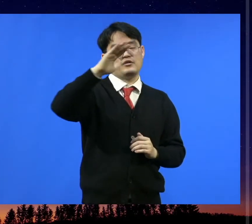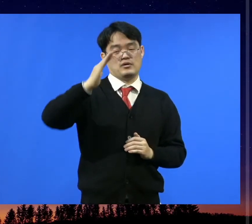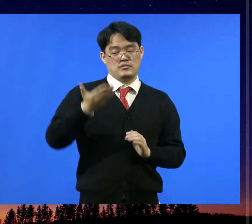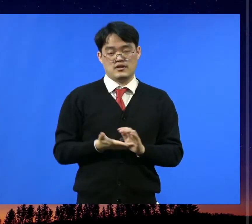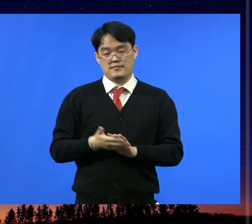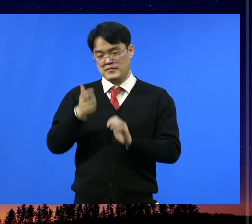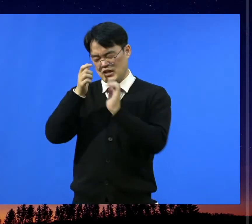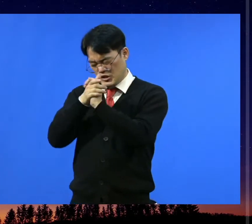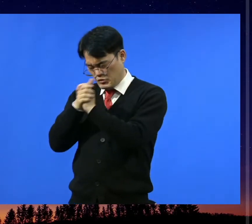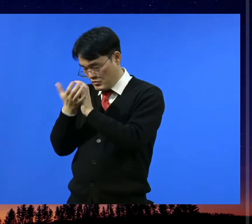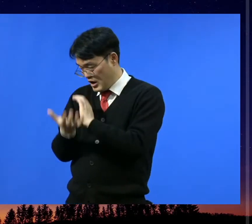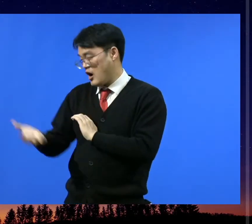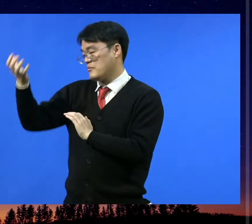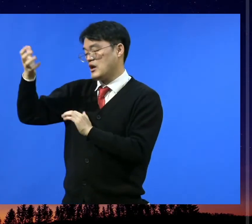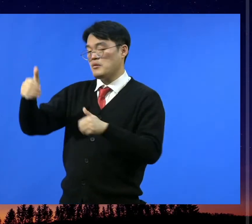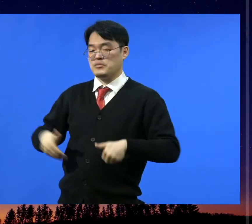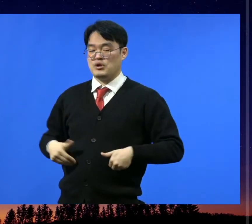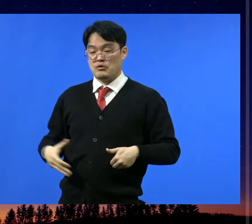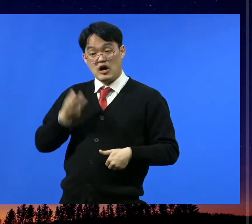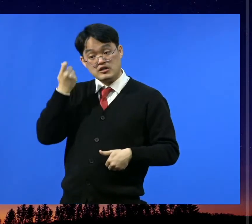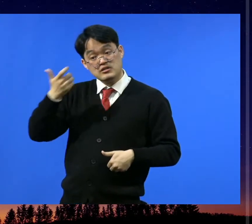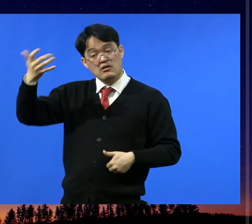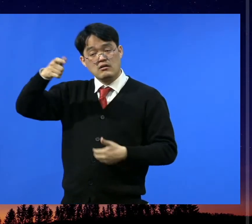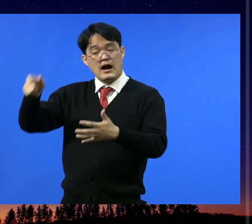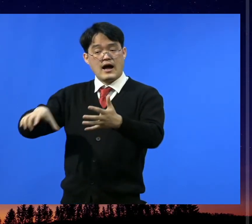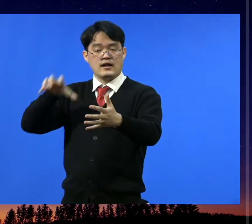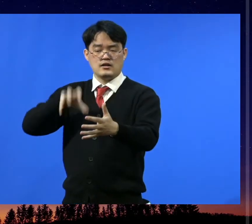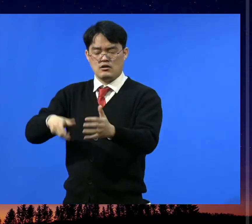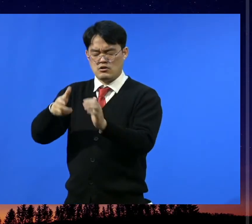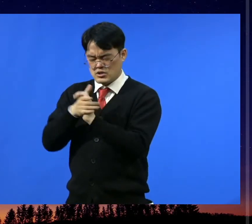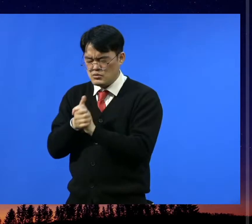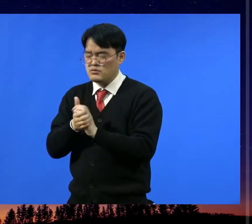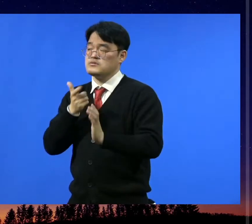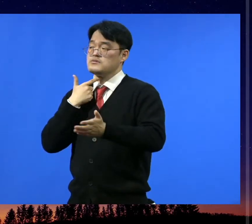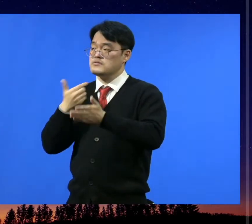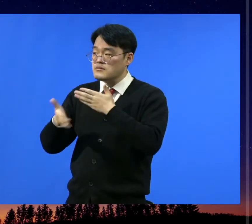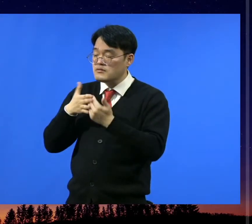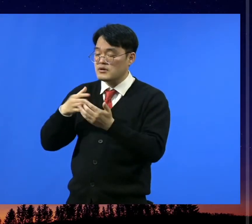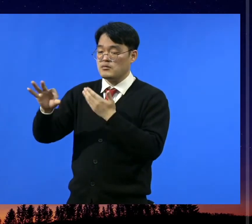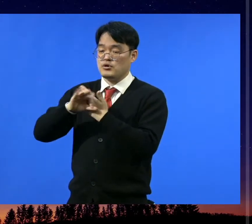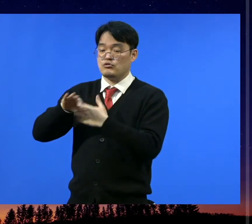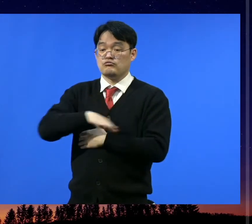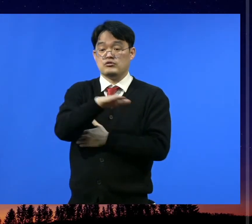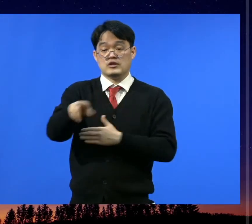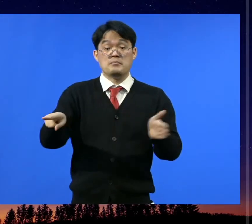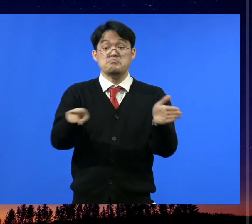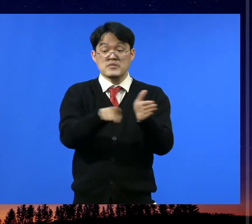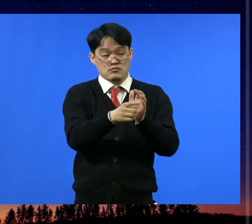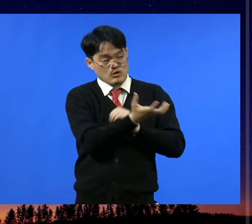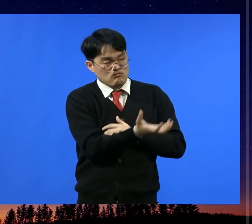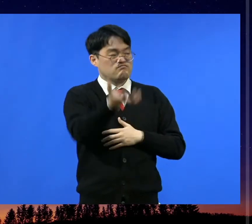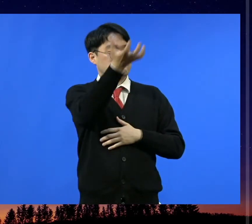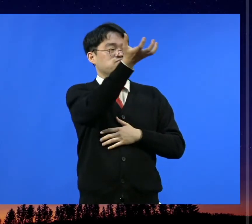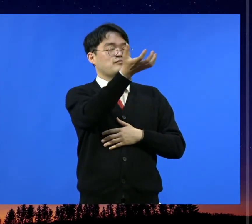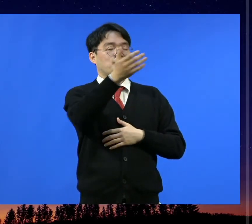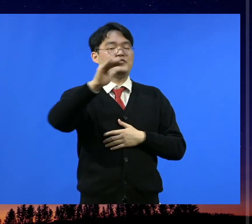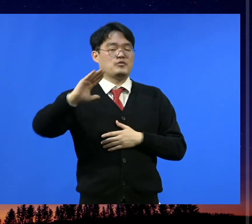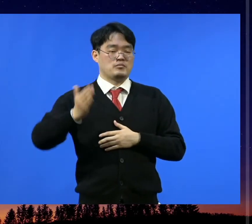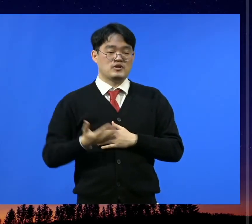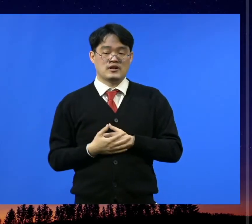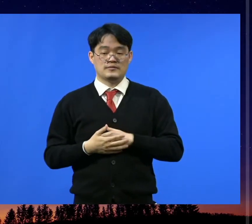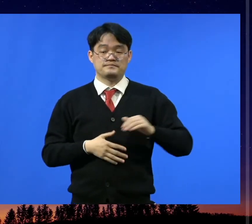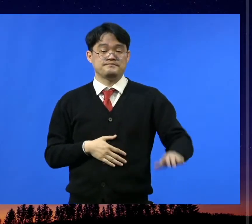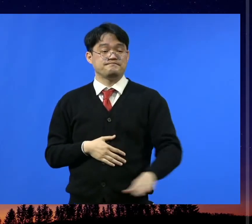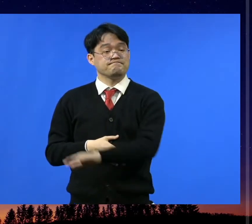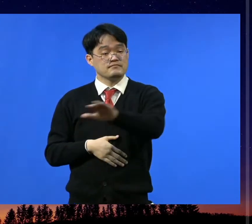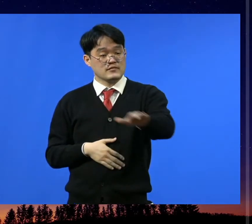돼야 돼요. 성령 안에서 기도를 체험하면 그때부터 신앙은 눈에 띄게 달라지는 거예요. 그러니까 여러분, 우리가